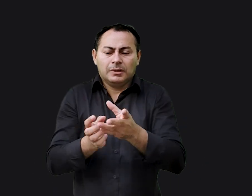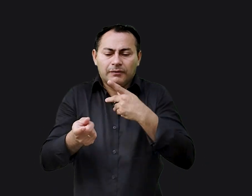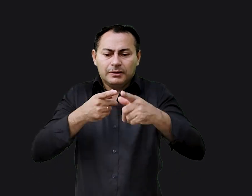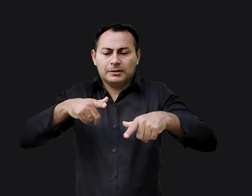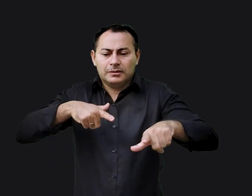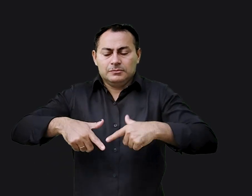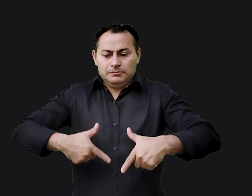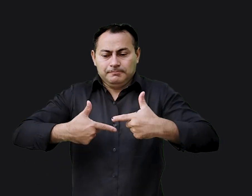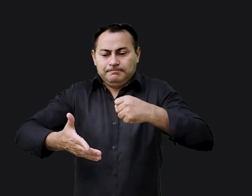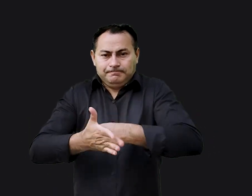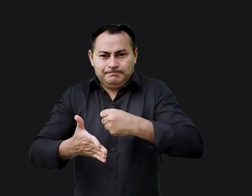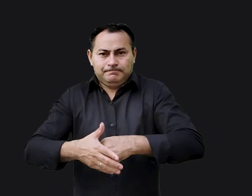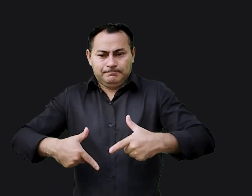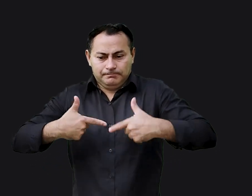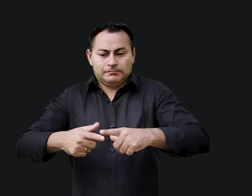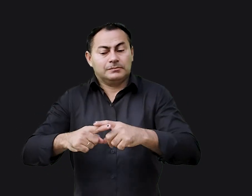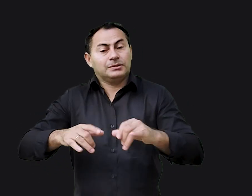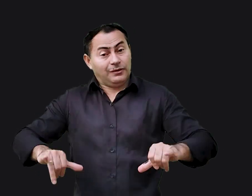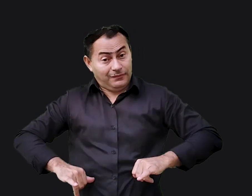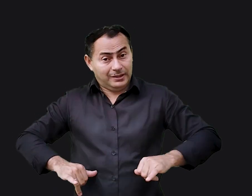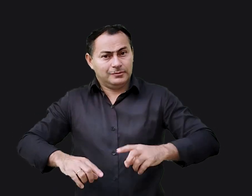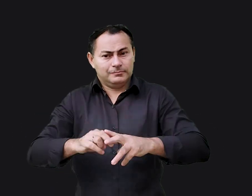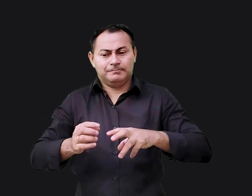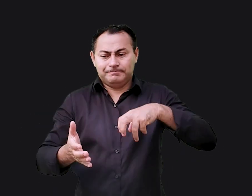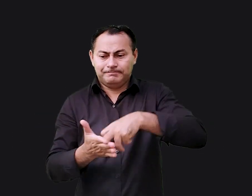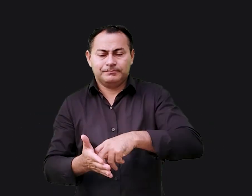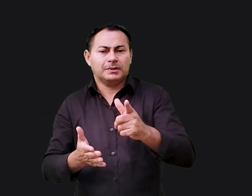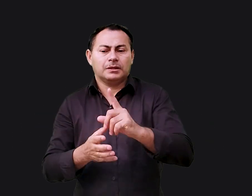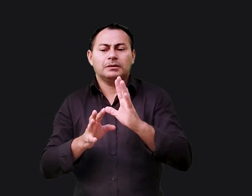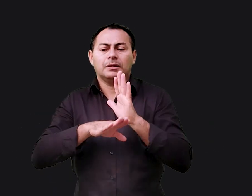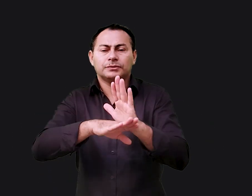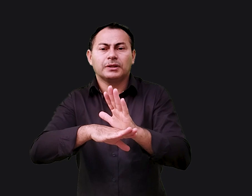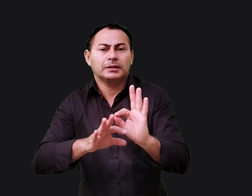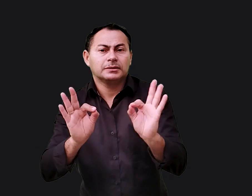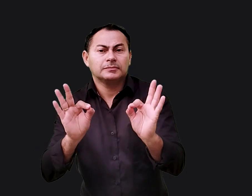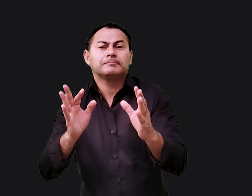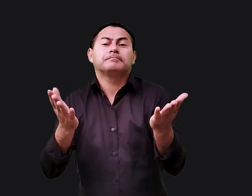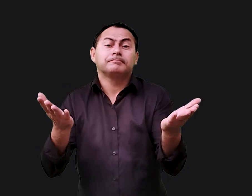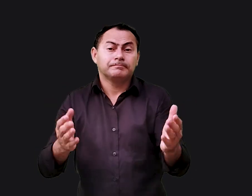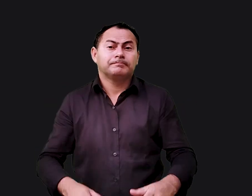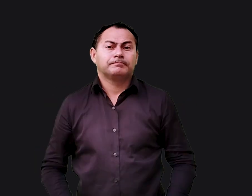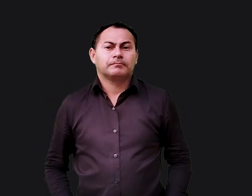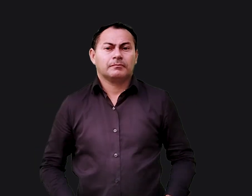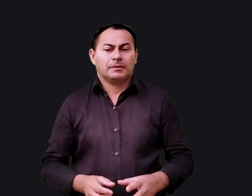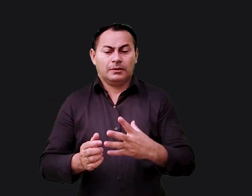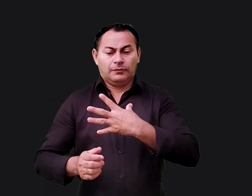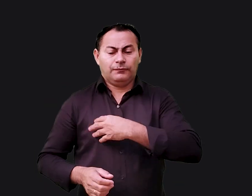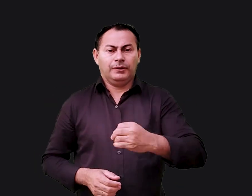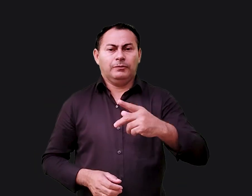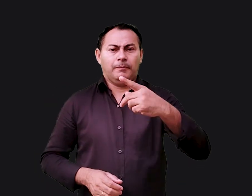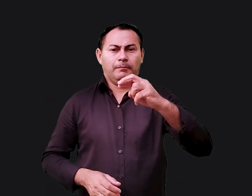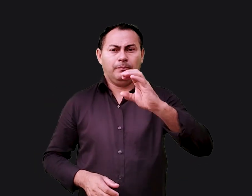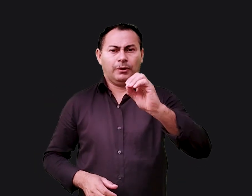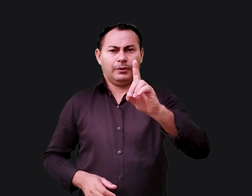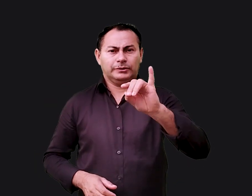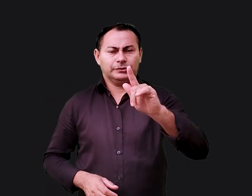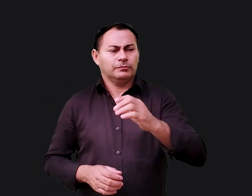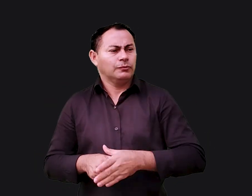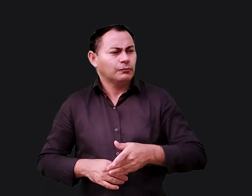ele sujeitou a trabalho esforçados eles tropeçaram e não houve quem nos ajudasse como o filho pródigo que